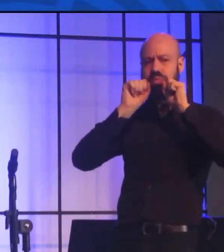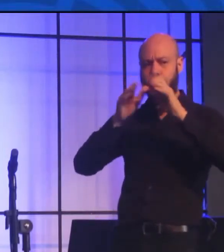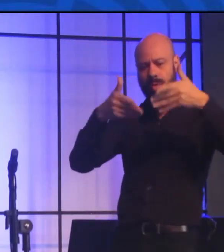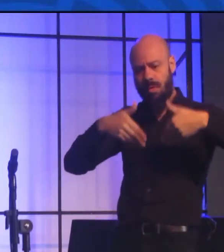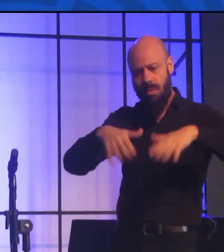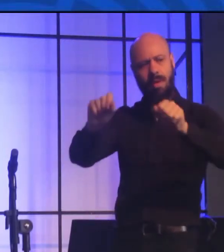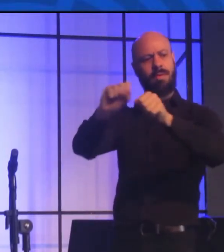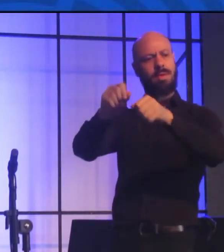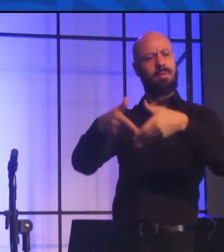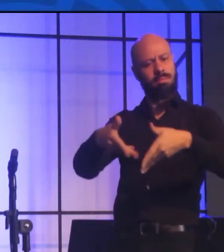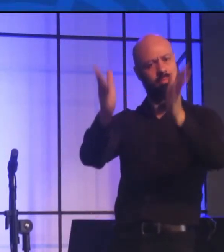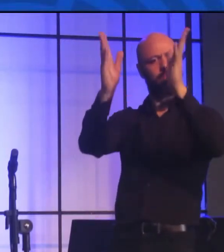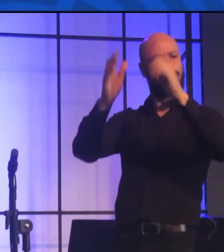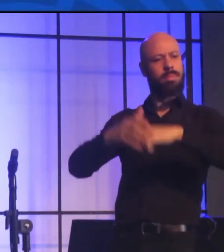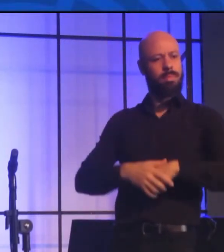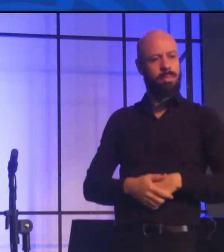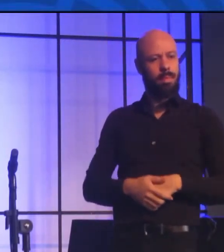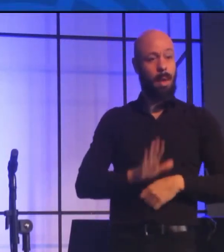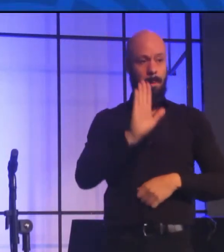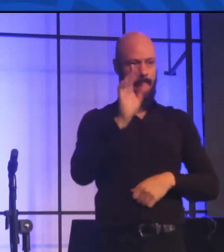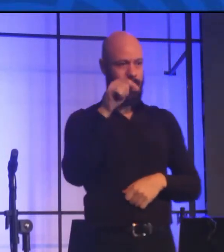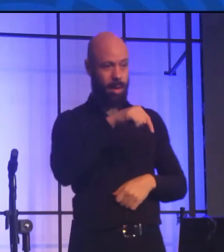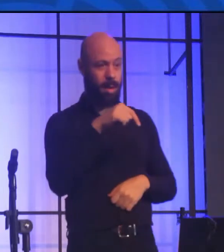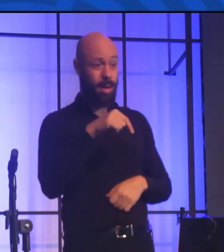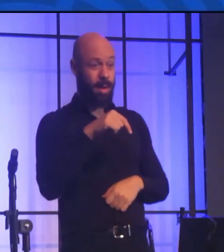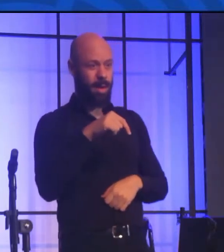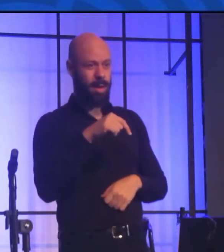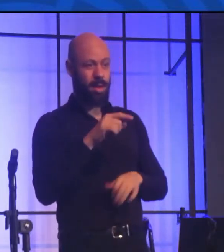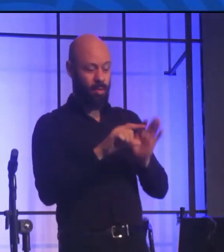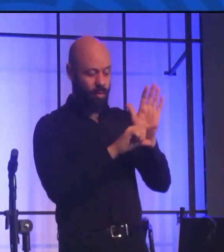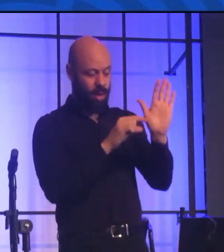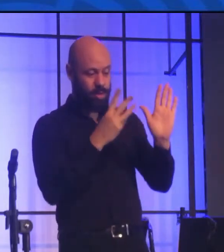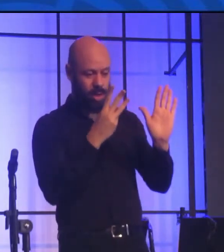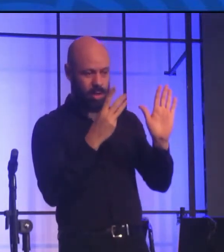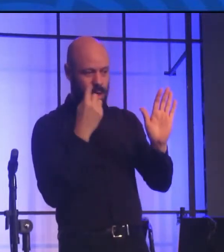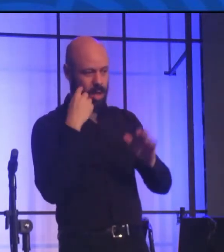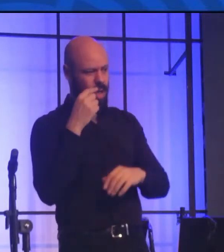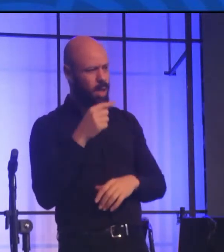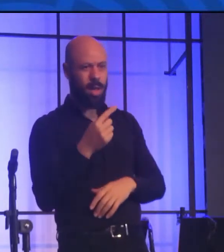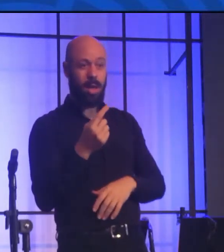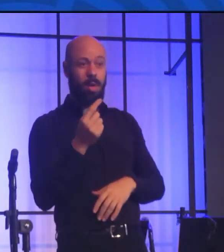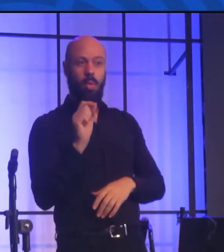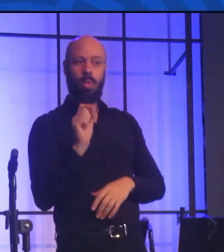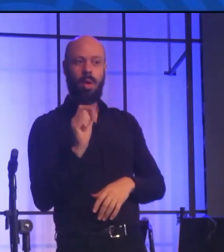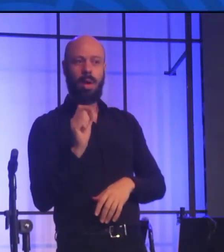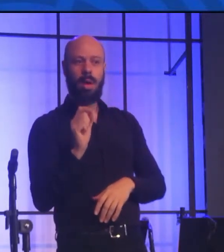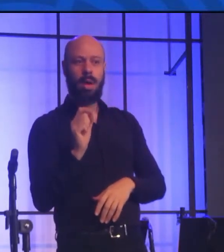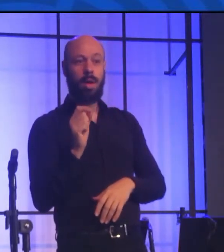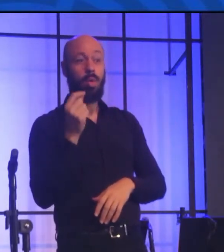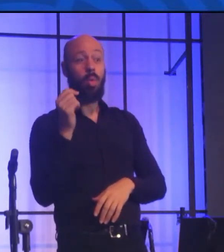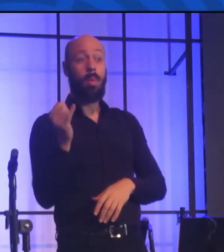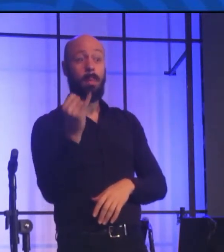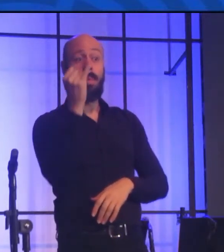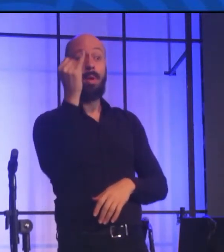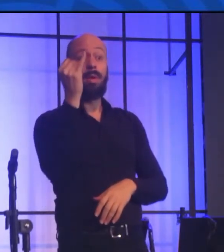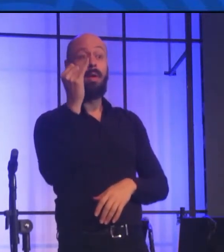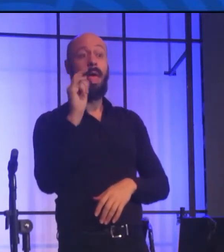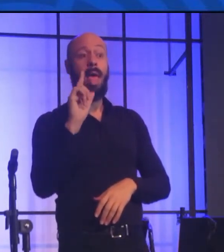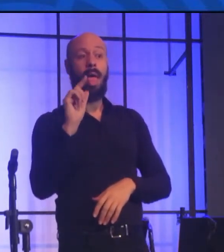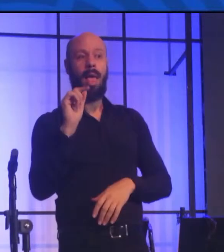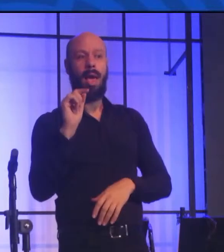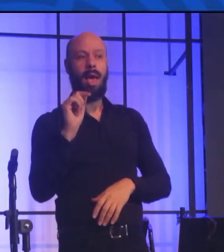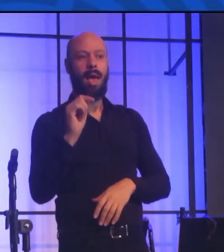façam. Mas esse menino no versículo 3, ele não tinha noção de quão importante era a